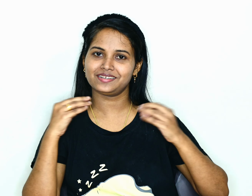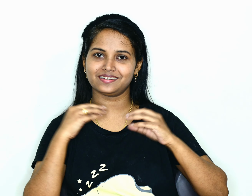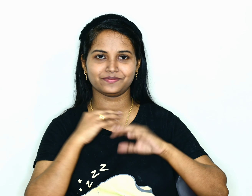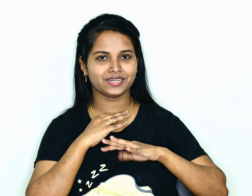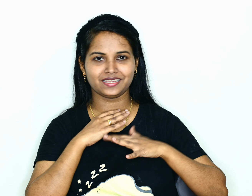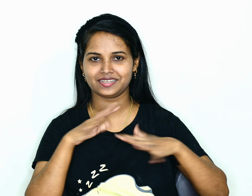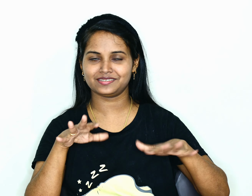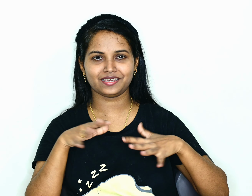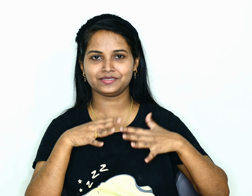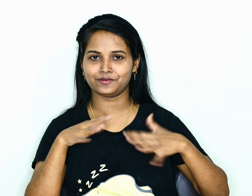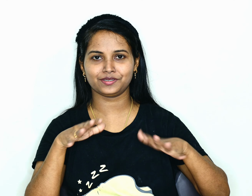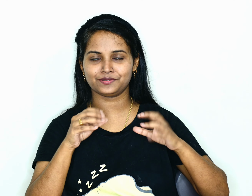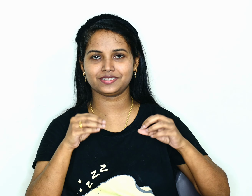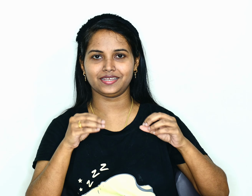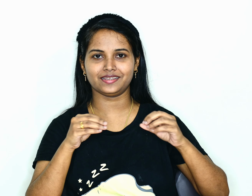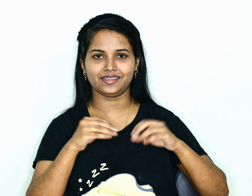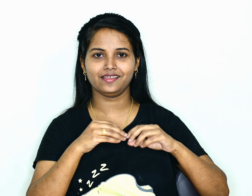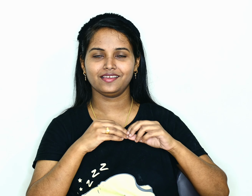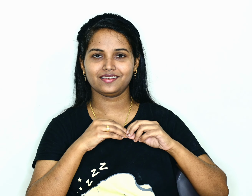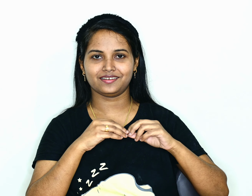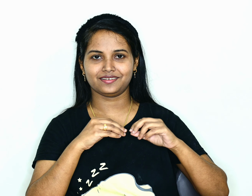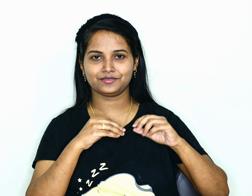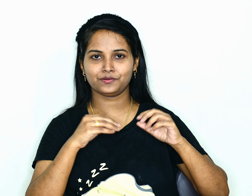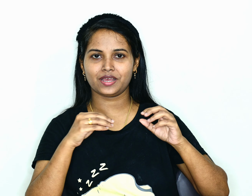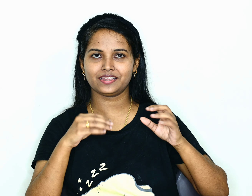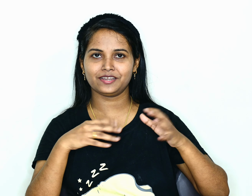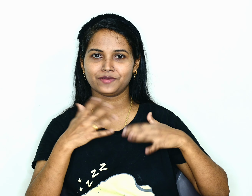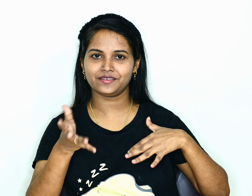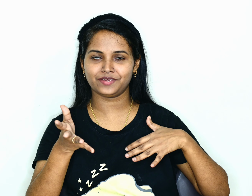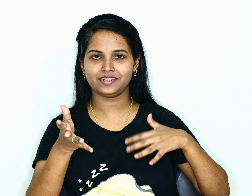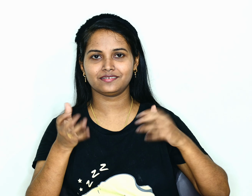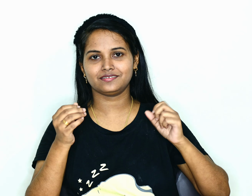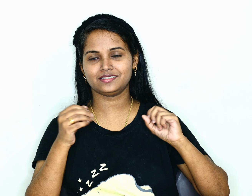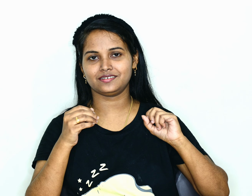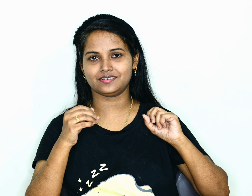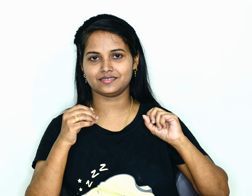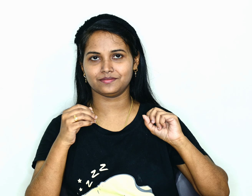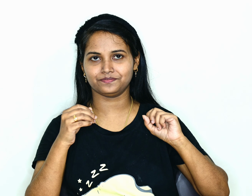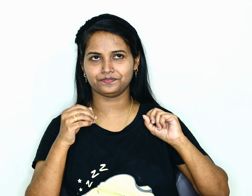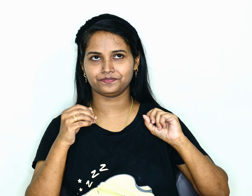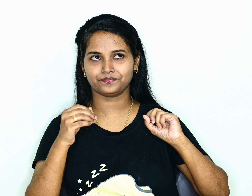बट मैंने एक्सरसाइज वॉकिंग कुछ किया नहीं। सो आई गेन माय वेट टिल